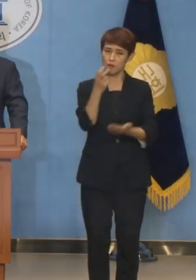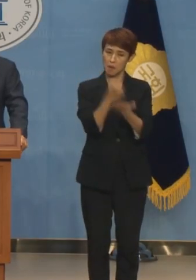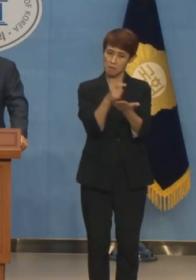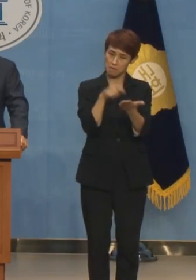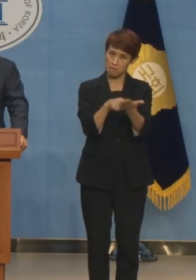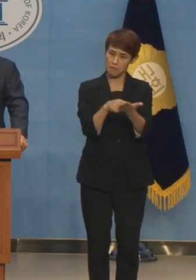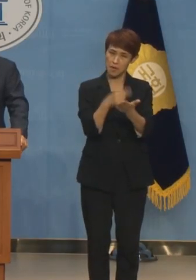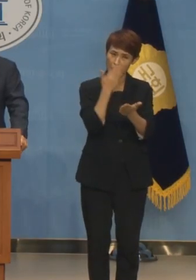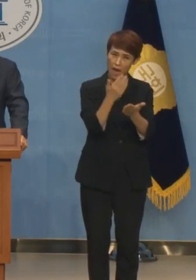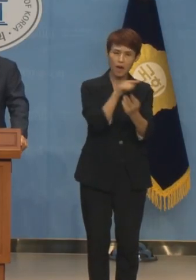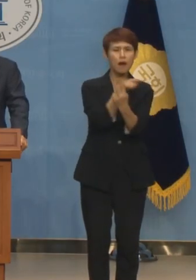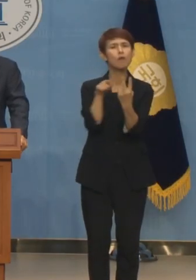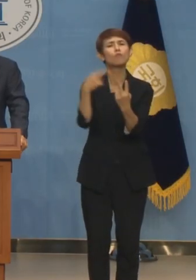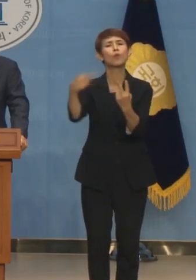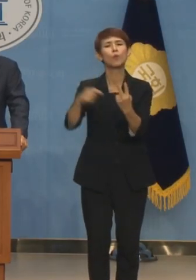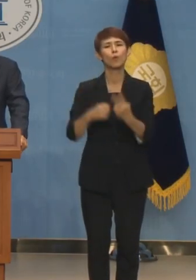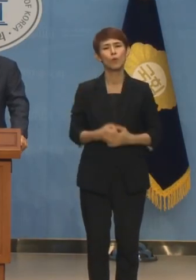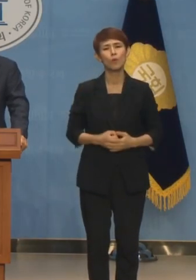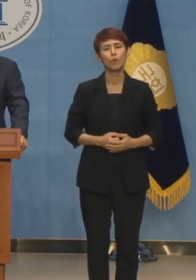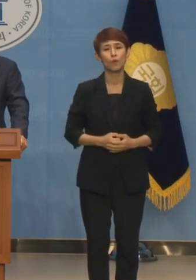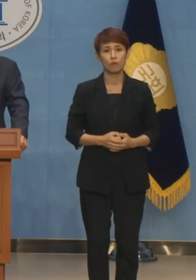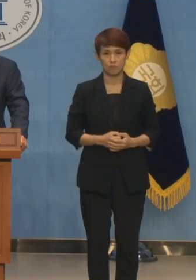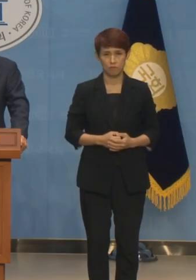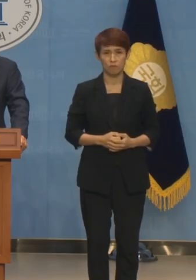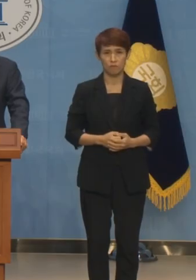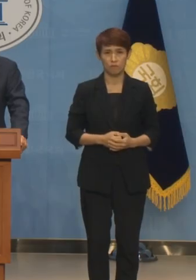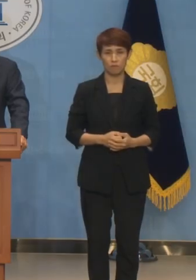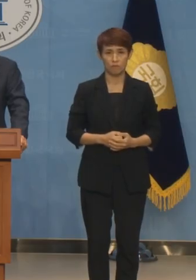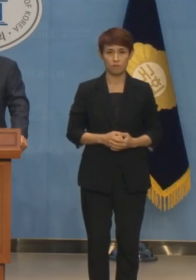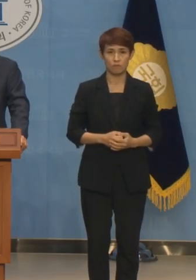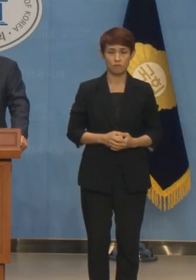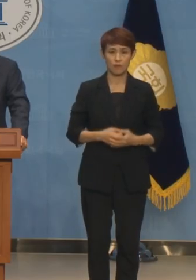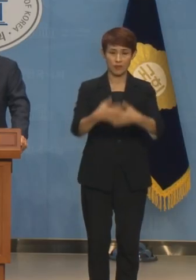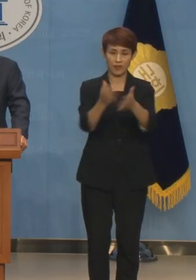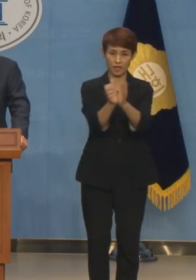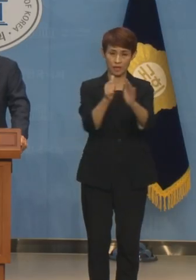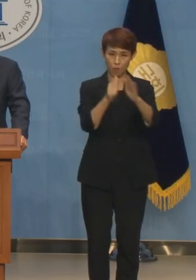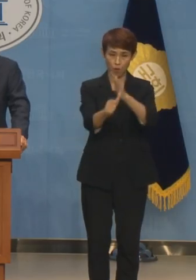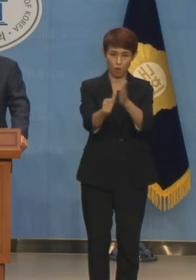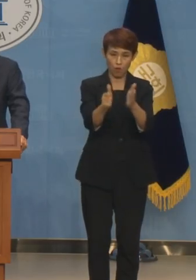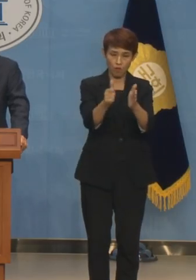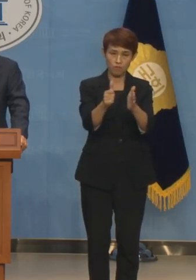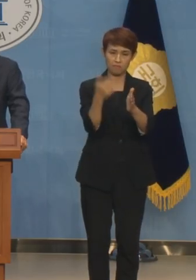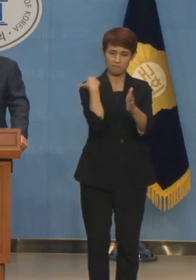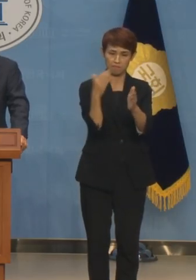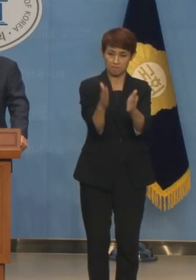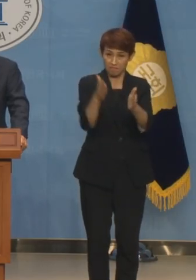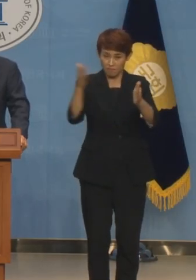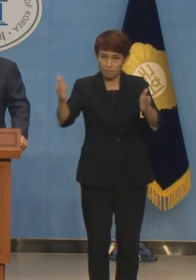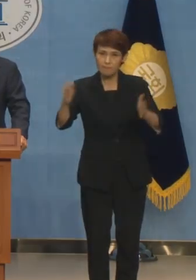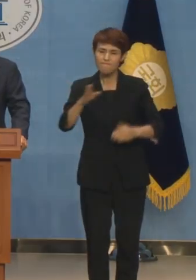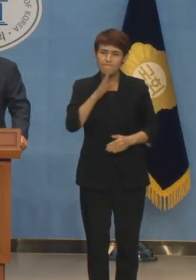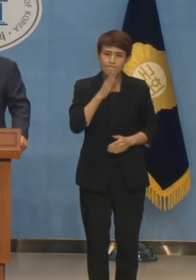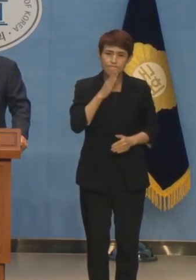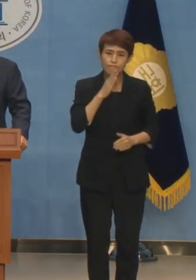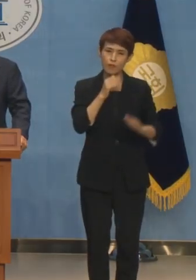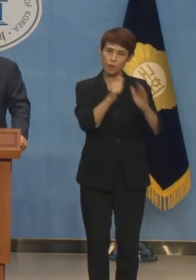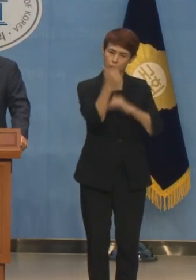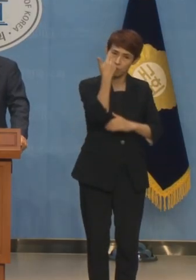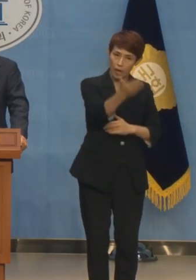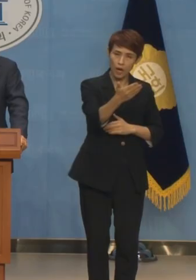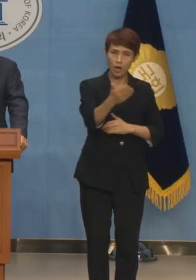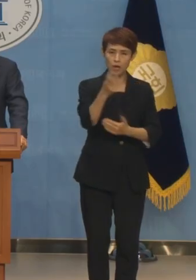당규상 가능한 것입니까? 그렇게 연임을 하면 사실상 당대표입니까? 당헌